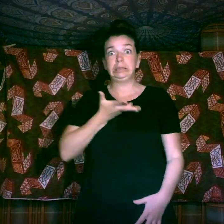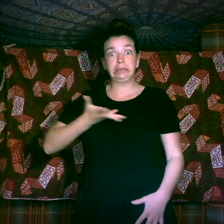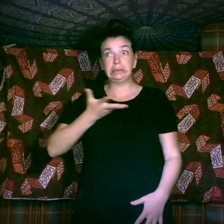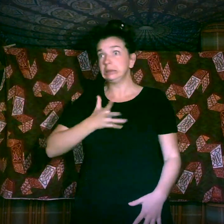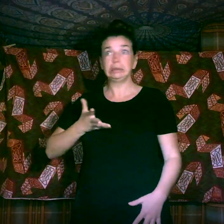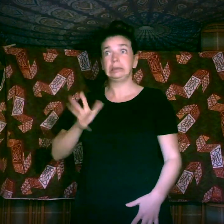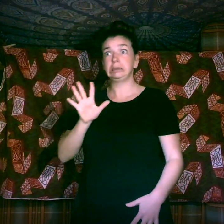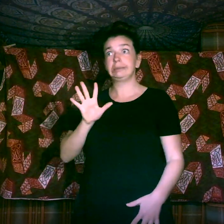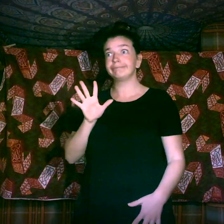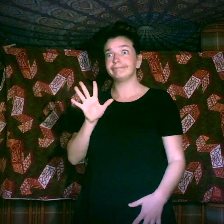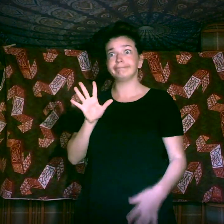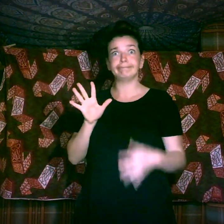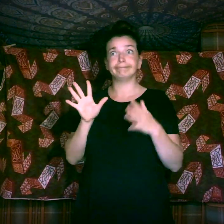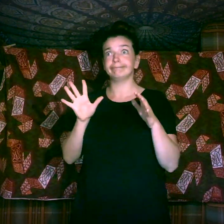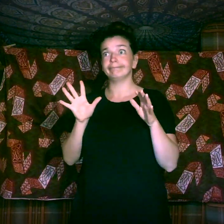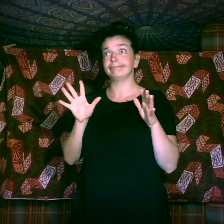On ne peut pas passer dessus.